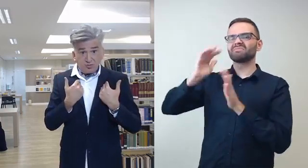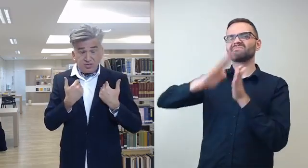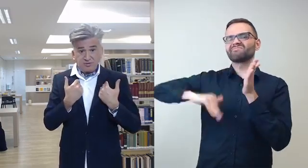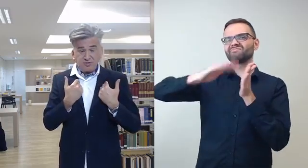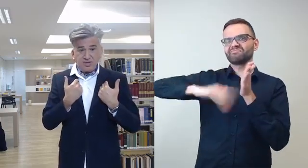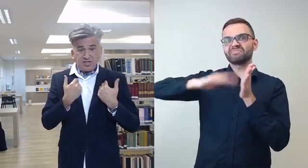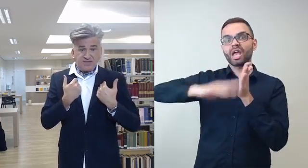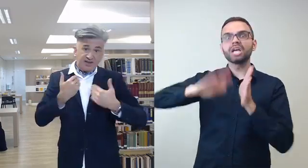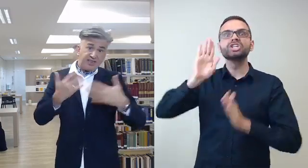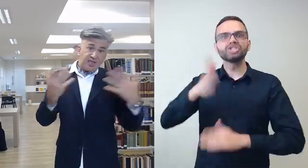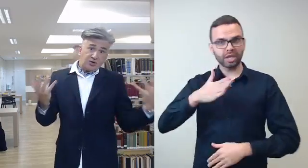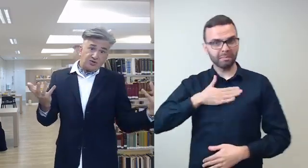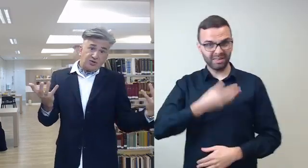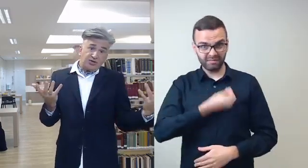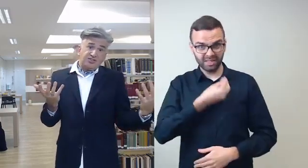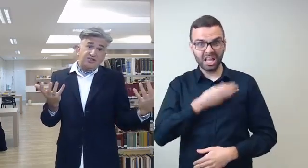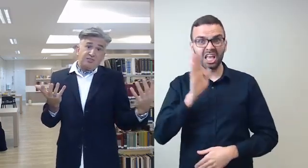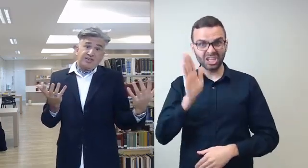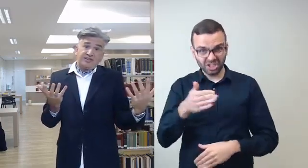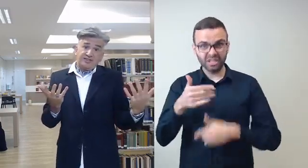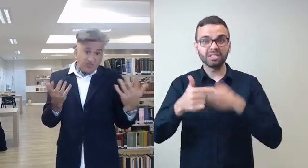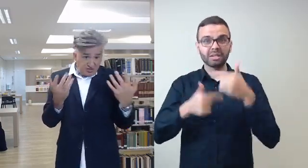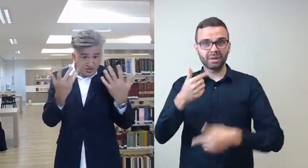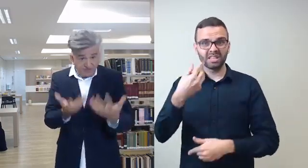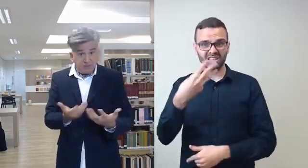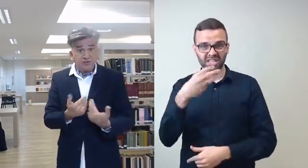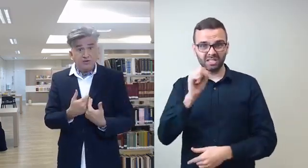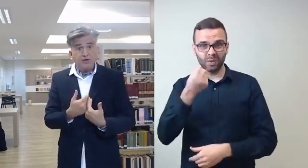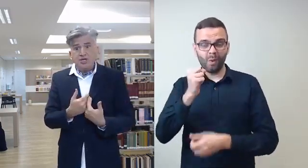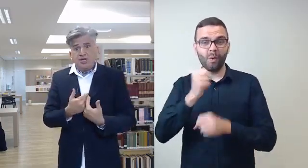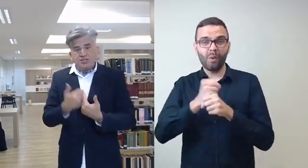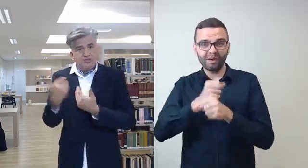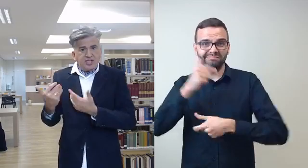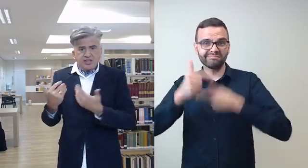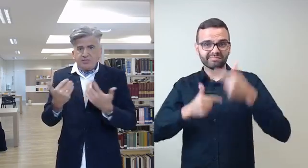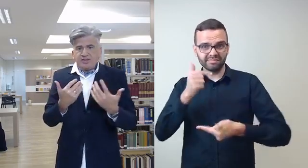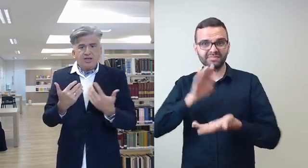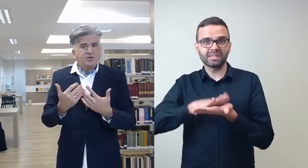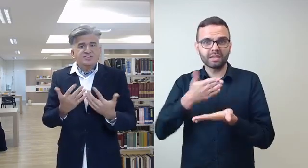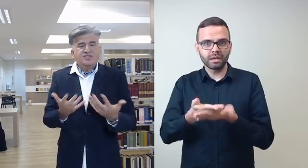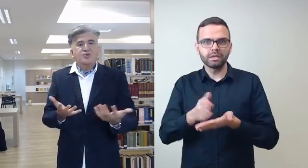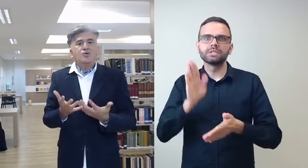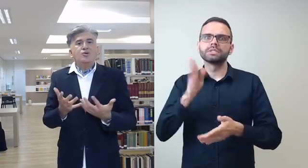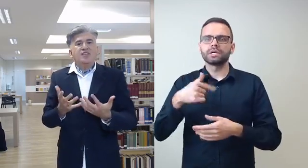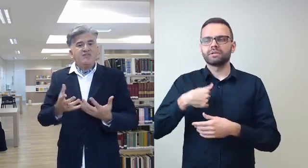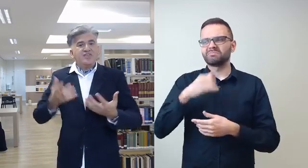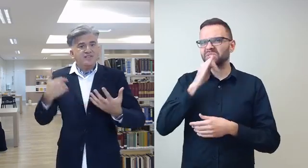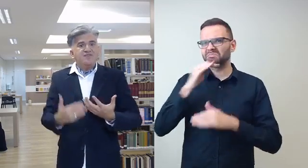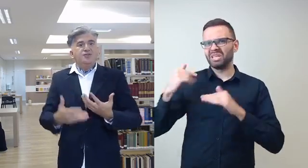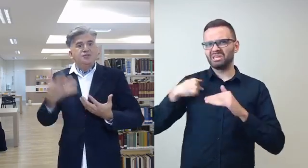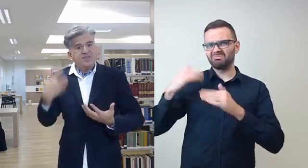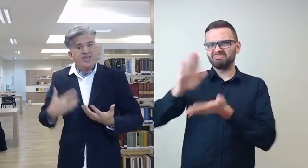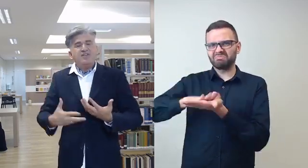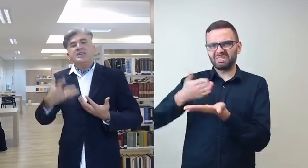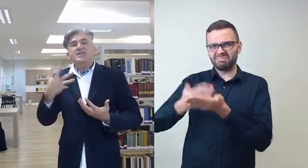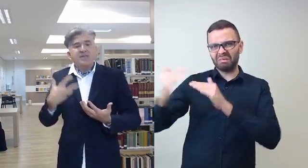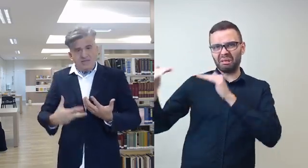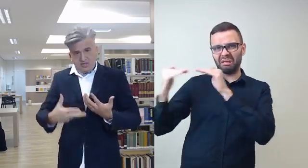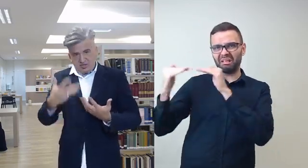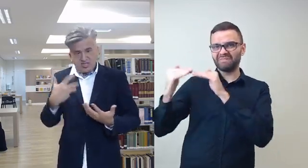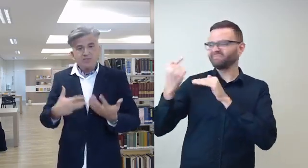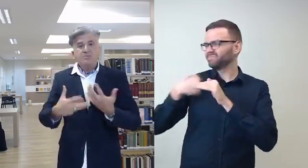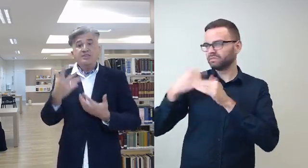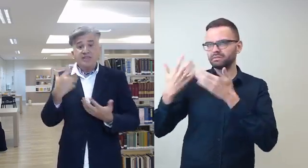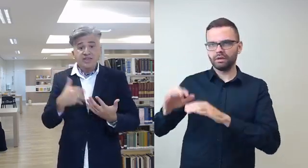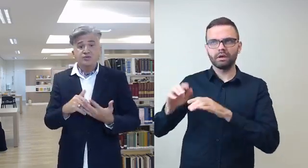isso comigo. Em 38 anos de interpretação, já se passou de eu ter que interpretar coisas que eu não concordava, e esse filtro ficava ali, e